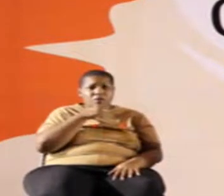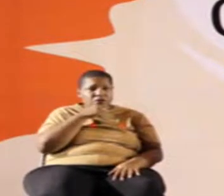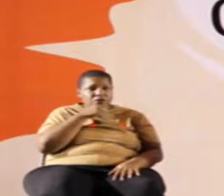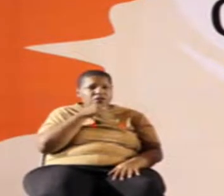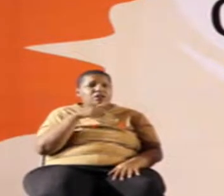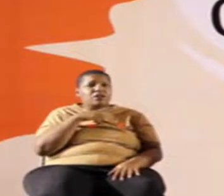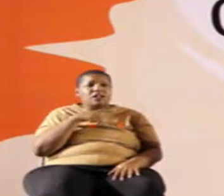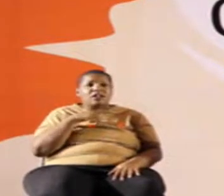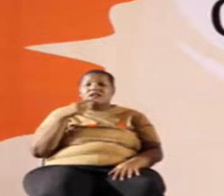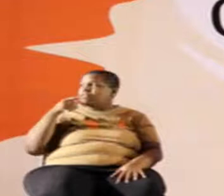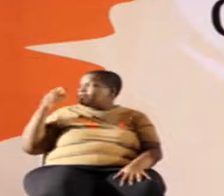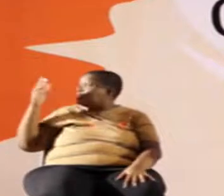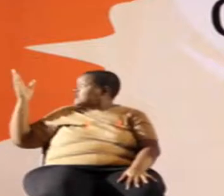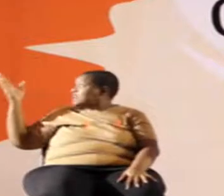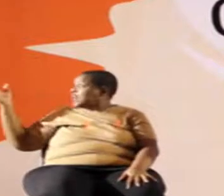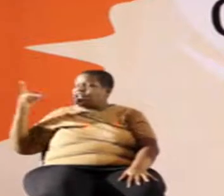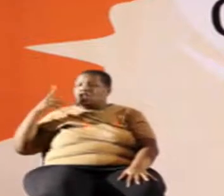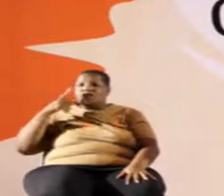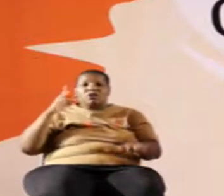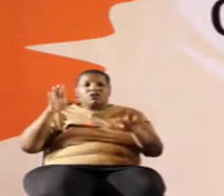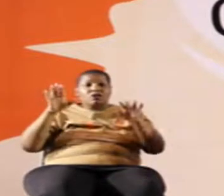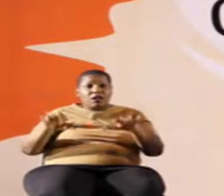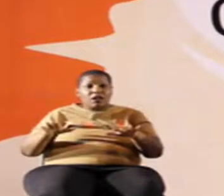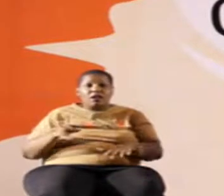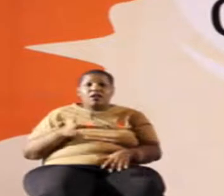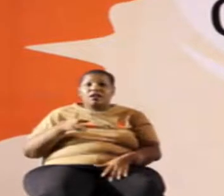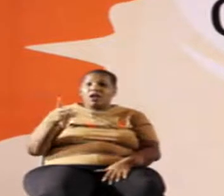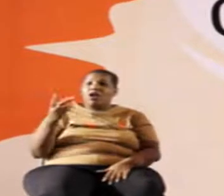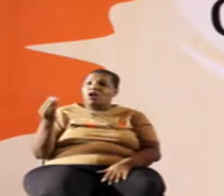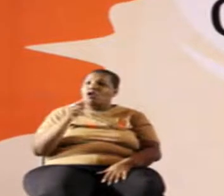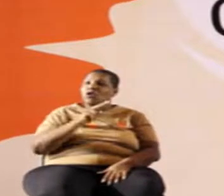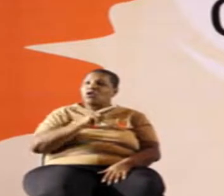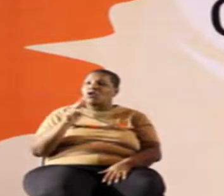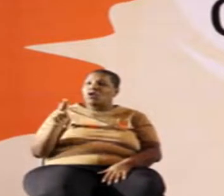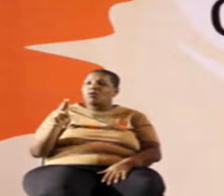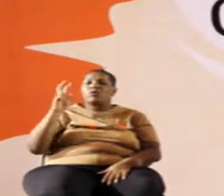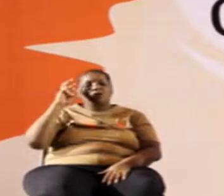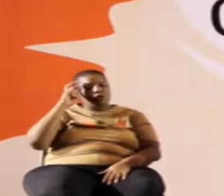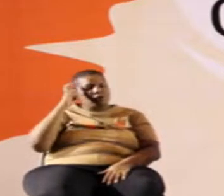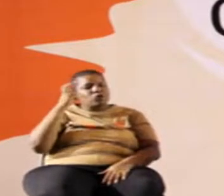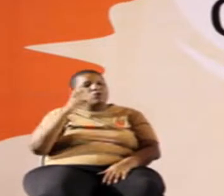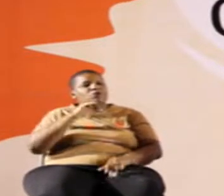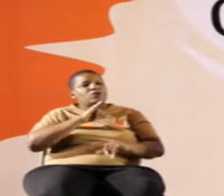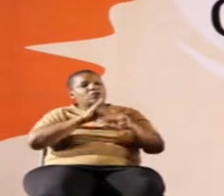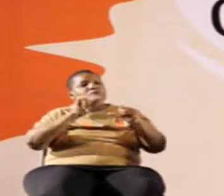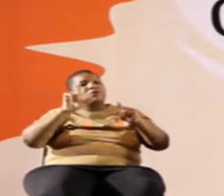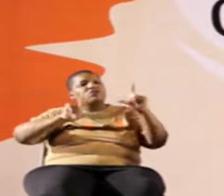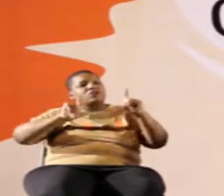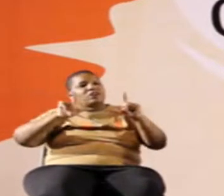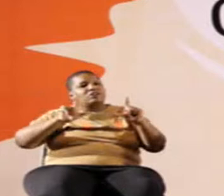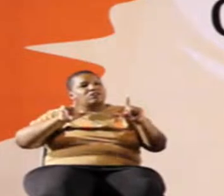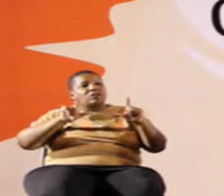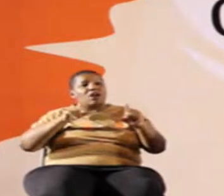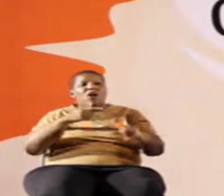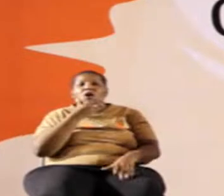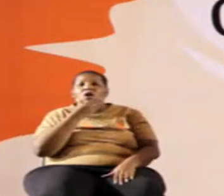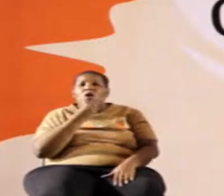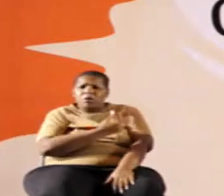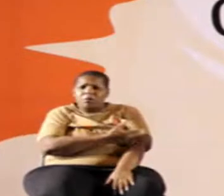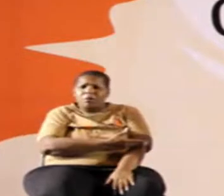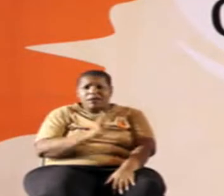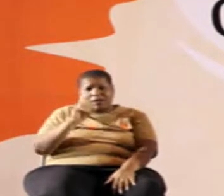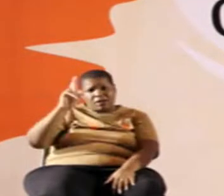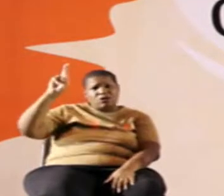auditório. Elas foram lá e fincaram e deram o nosso nome na cultura midiática. O homem branco é dono?